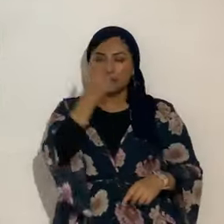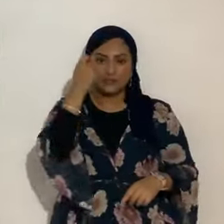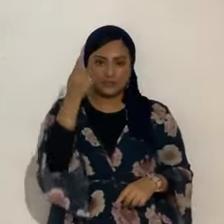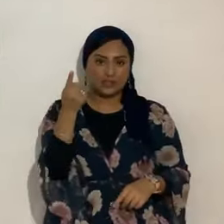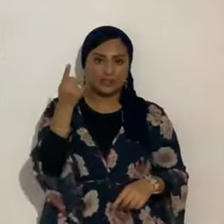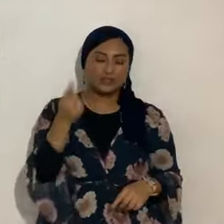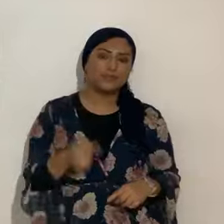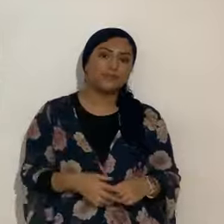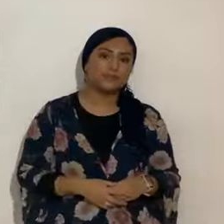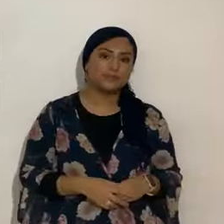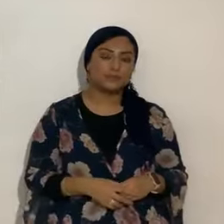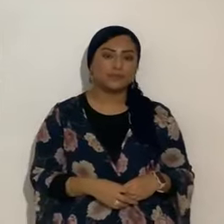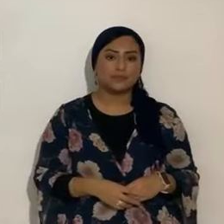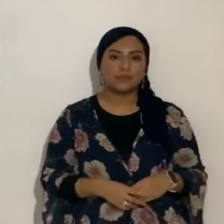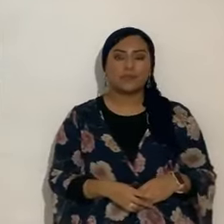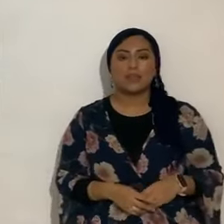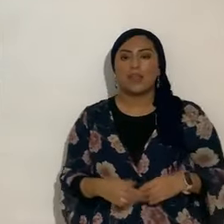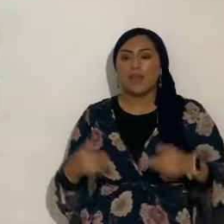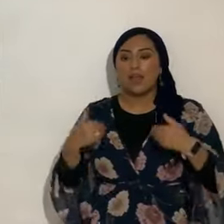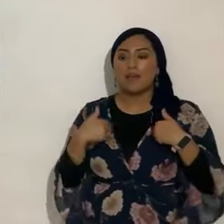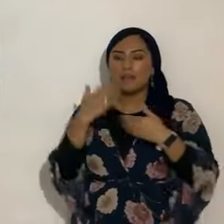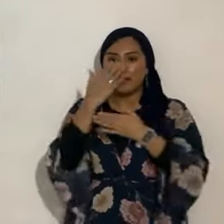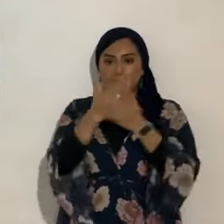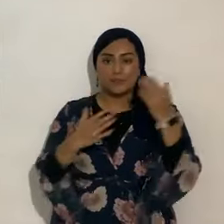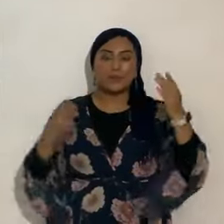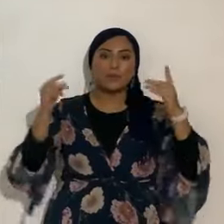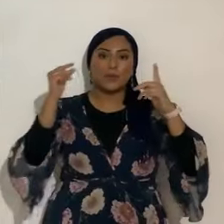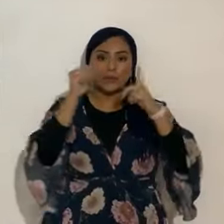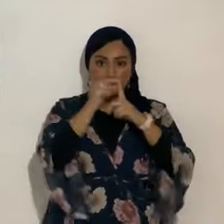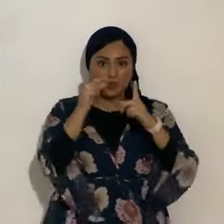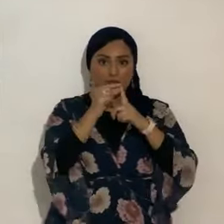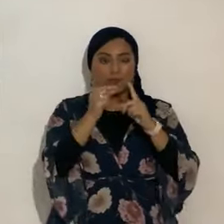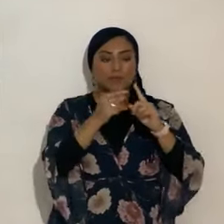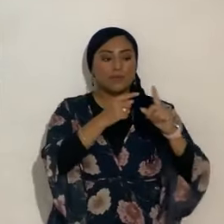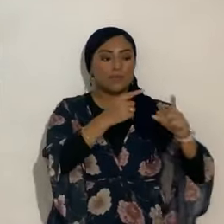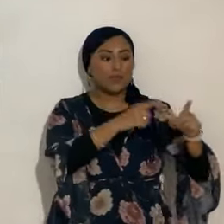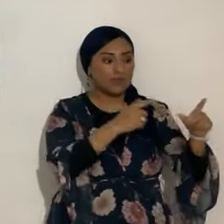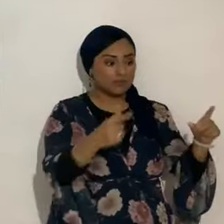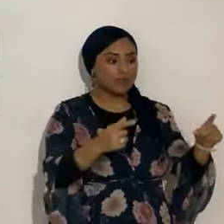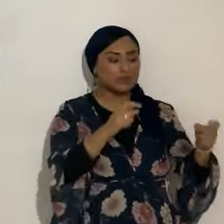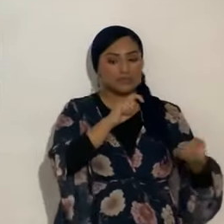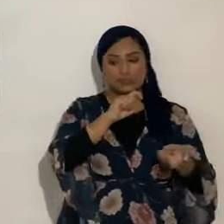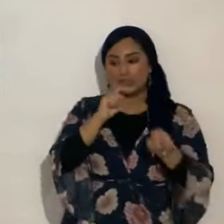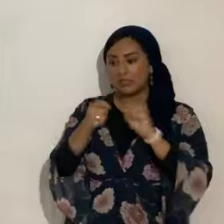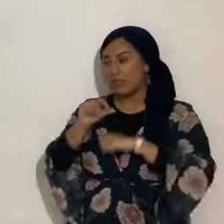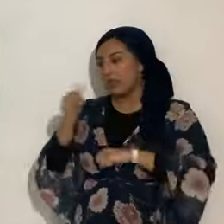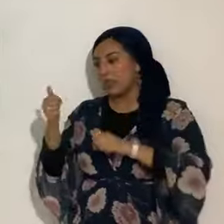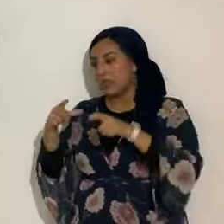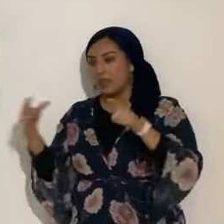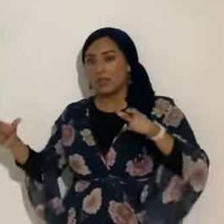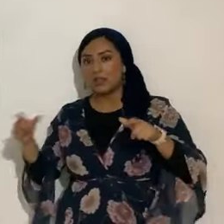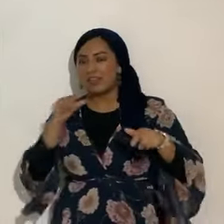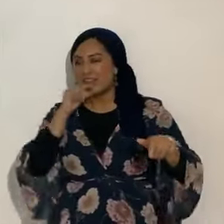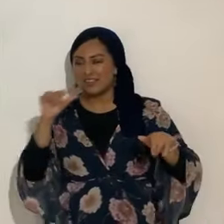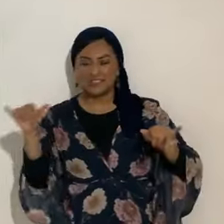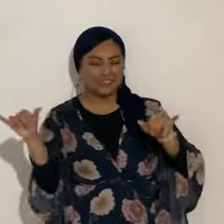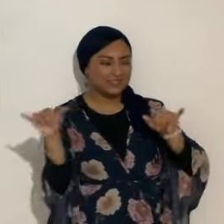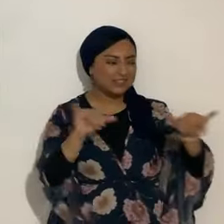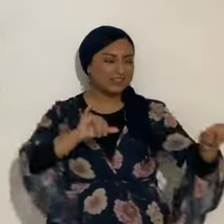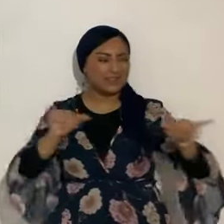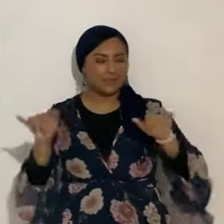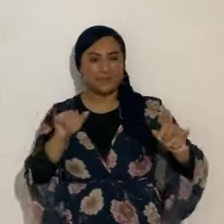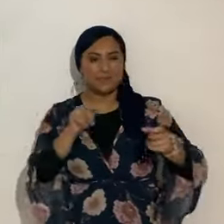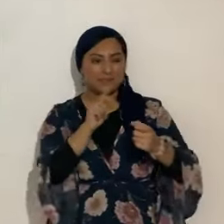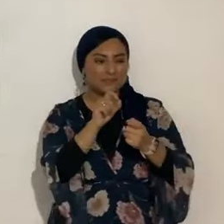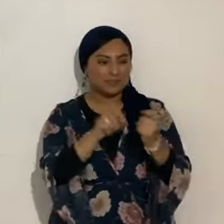¿verdad? Entonces, hay palabras, decía yo, que de un lenguaje a otro no se traduce así